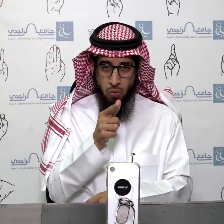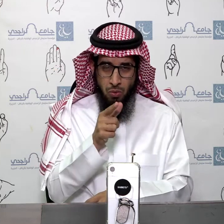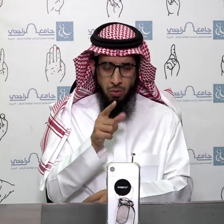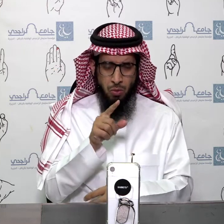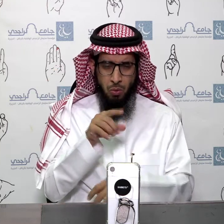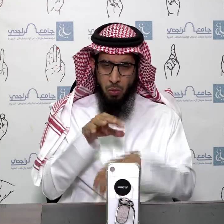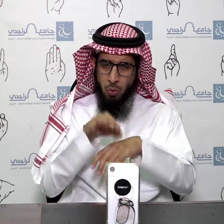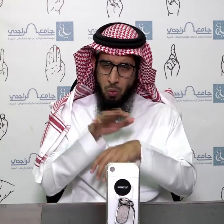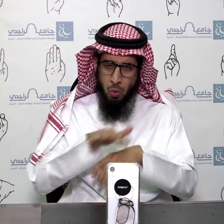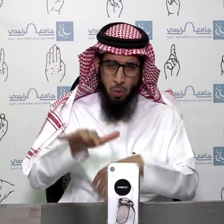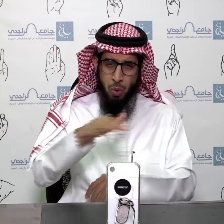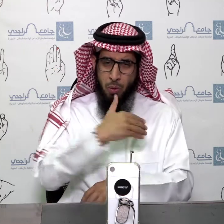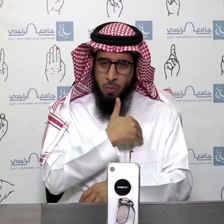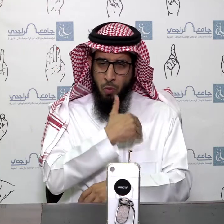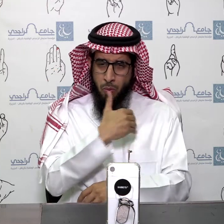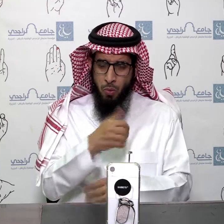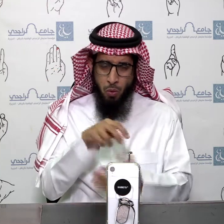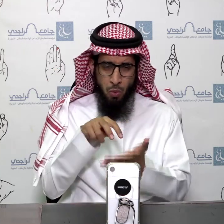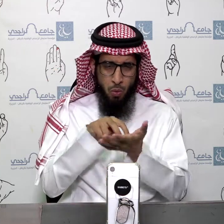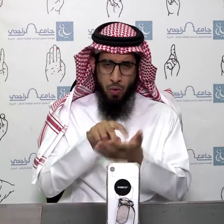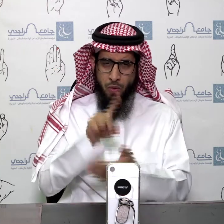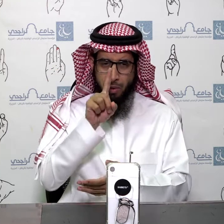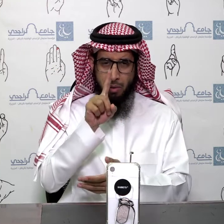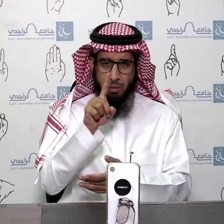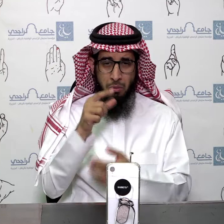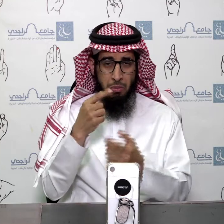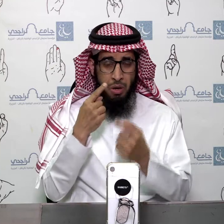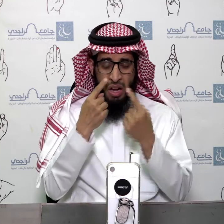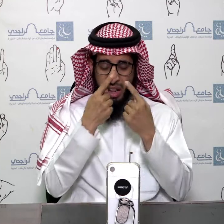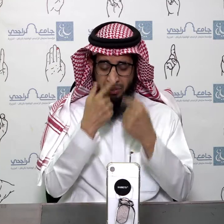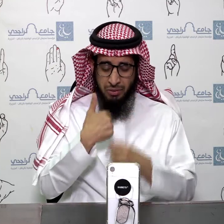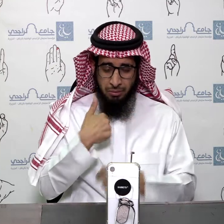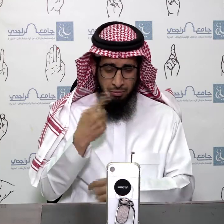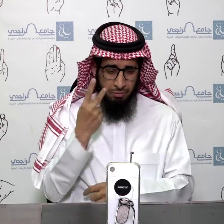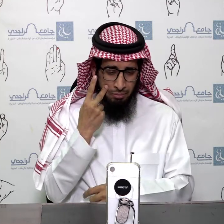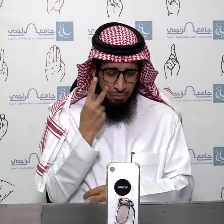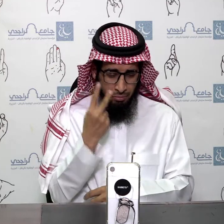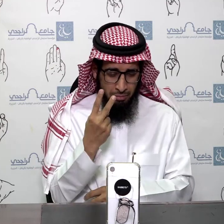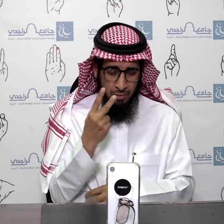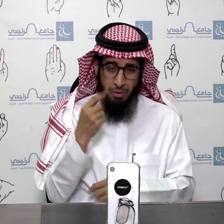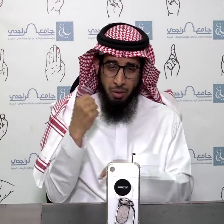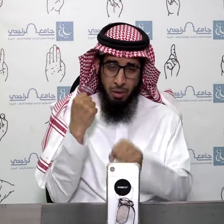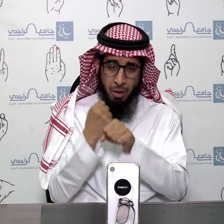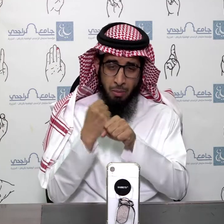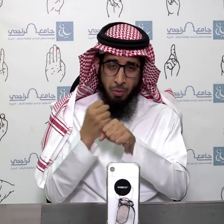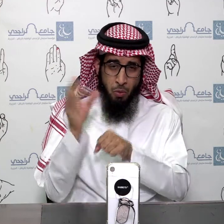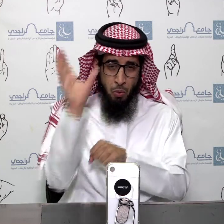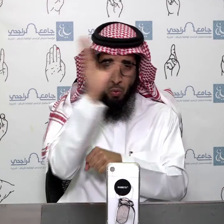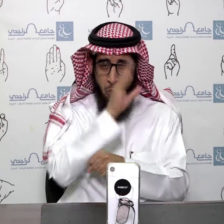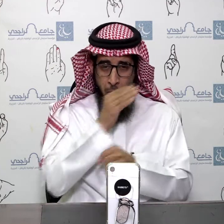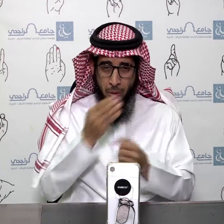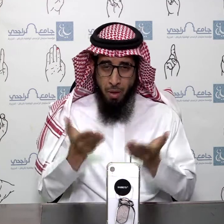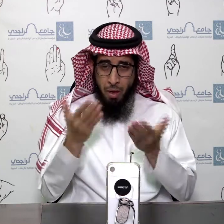لغد، واتقوا الله إن الله خبير بما تعملون. عباد